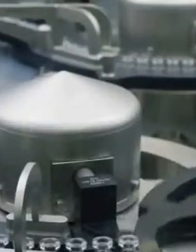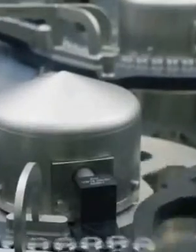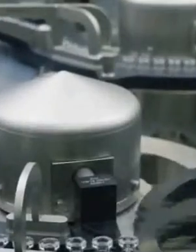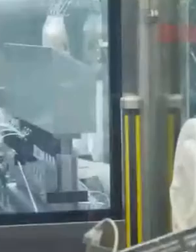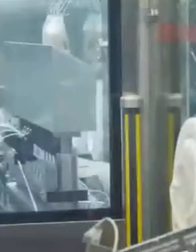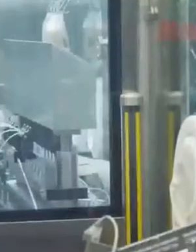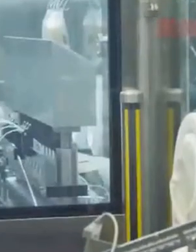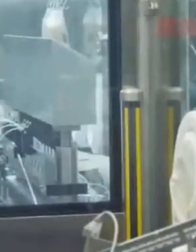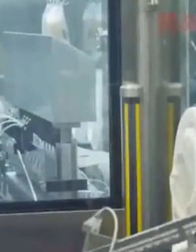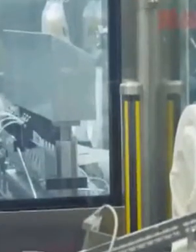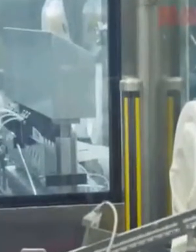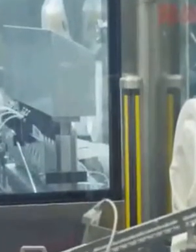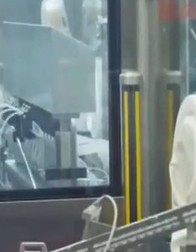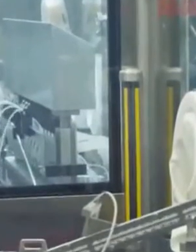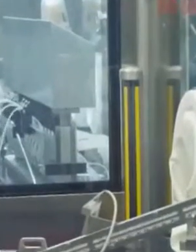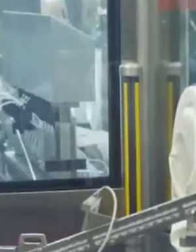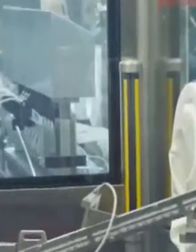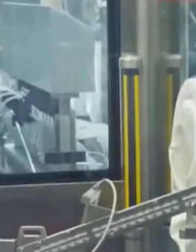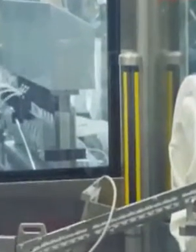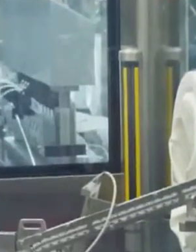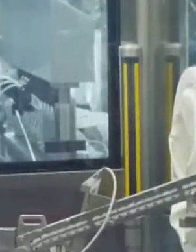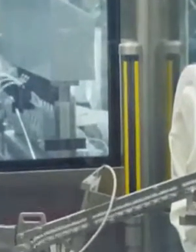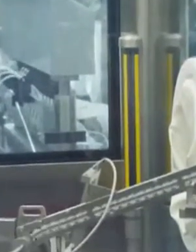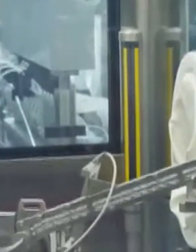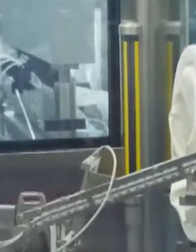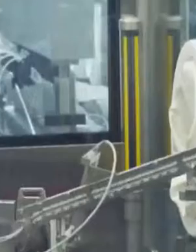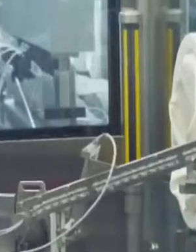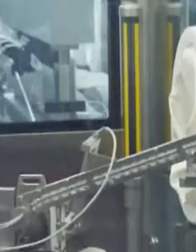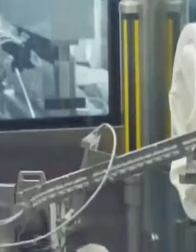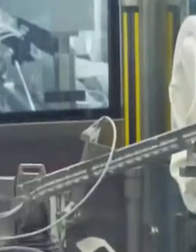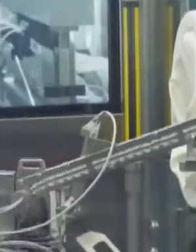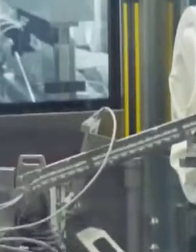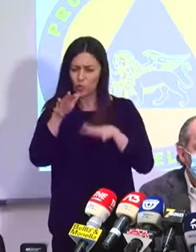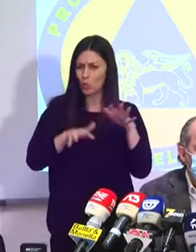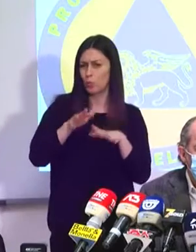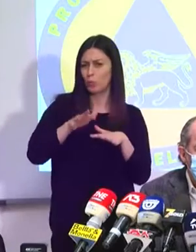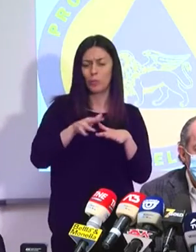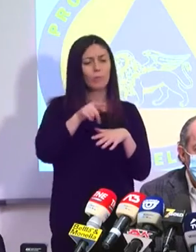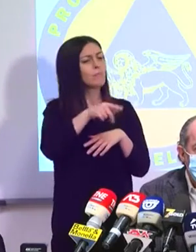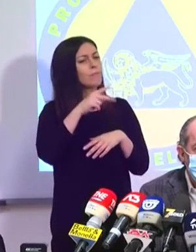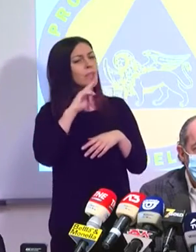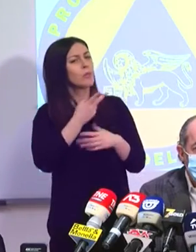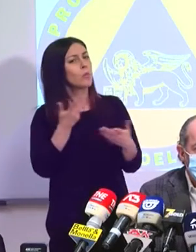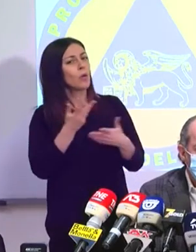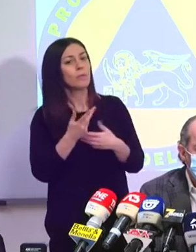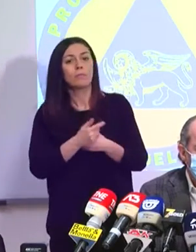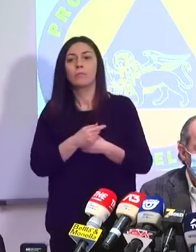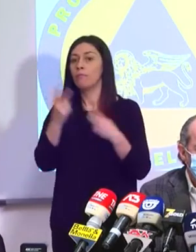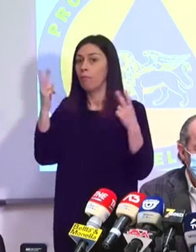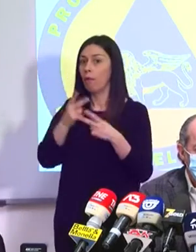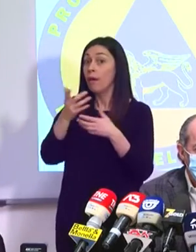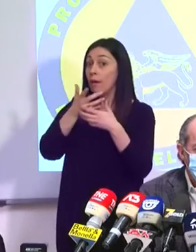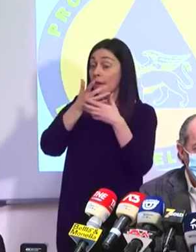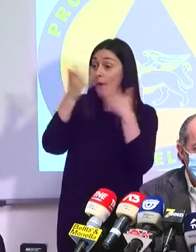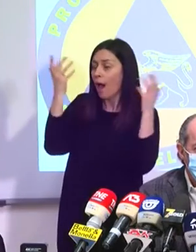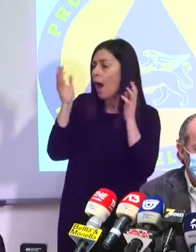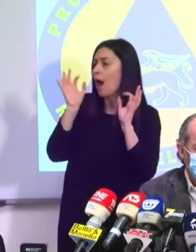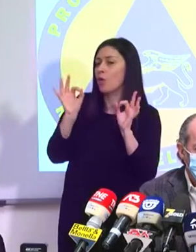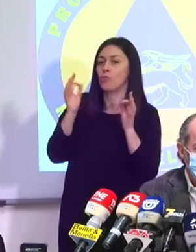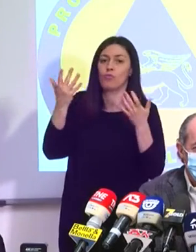nota al Partito Democratico. Zaia non può tirare dritto, come se nulla fosse. Più chiaro di così. Abbiamo dato le carte,